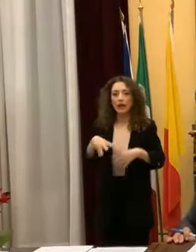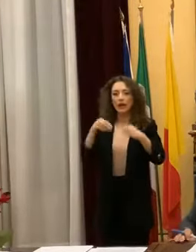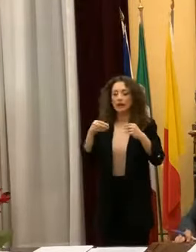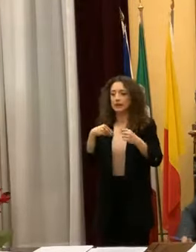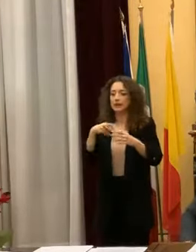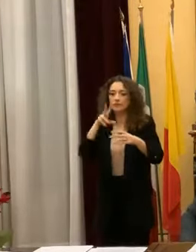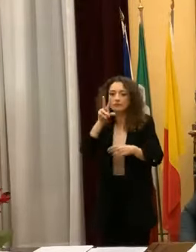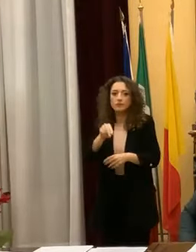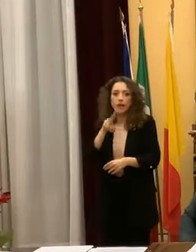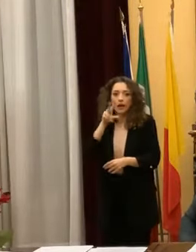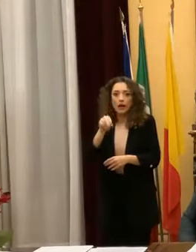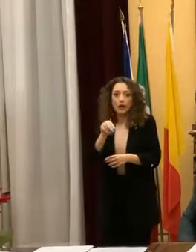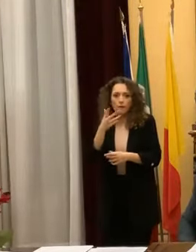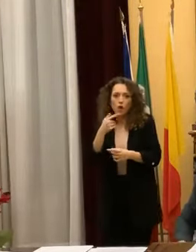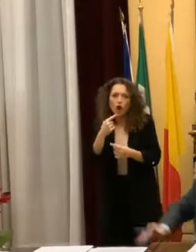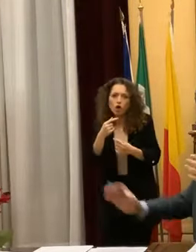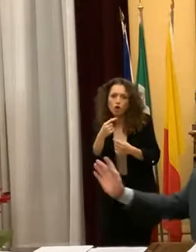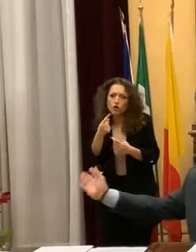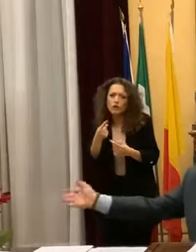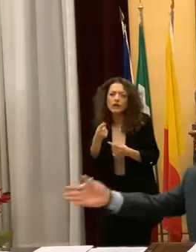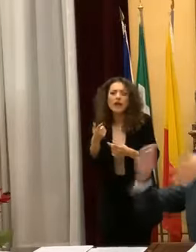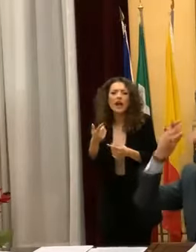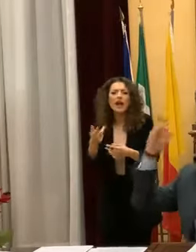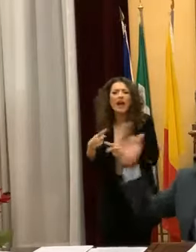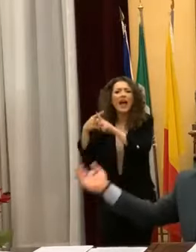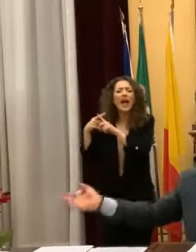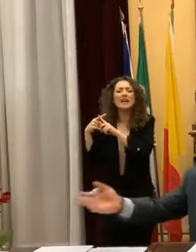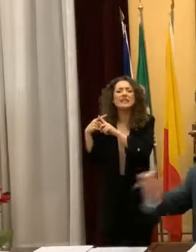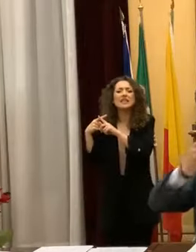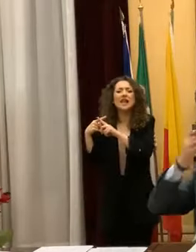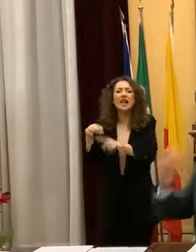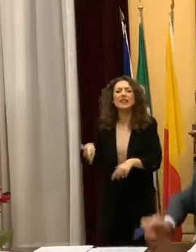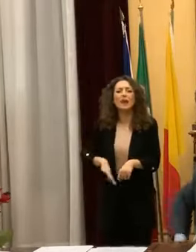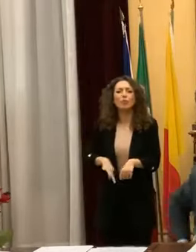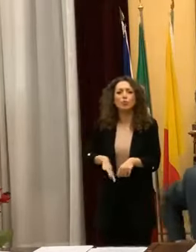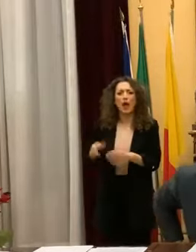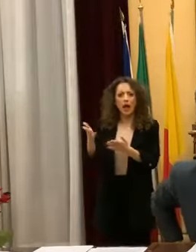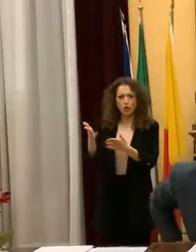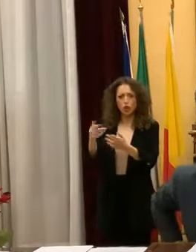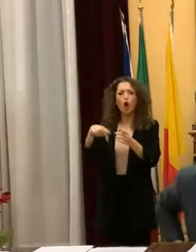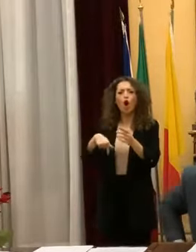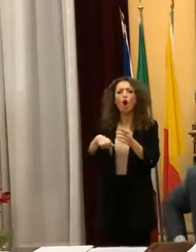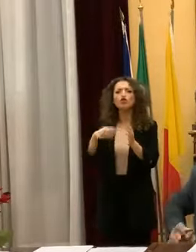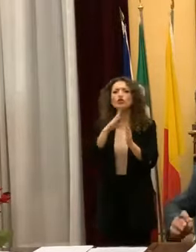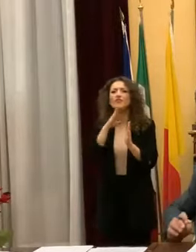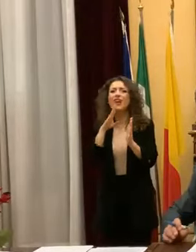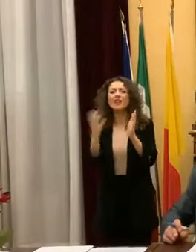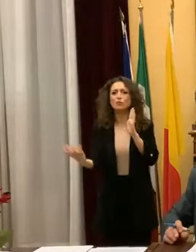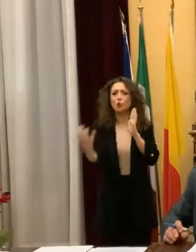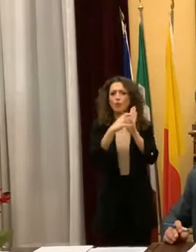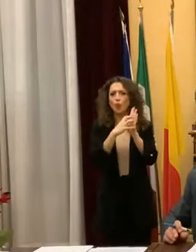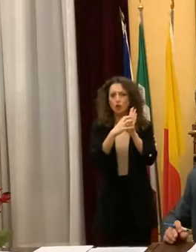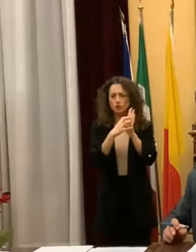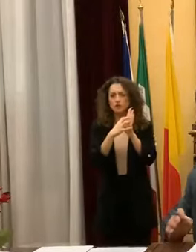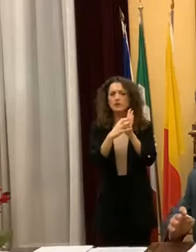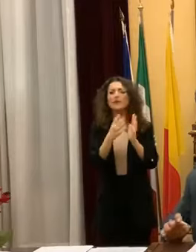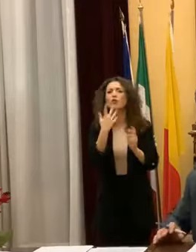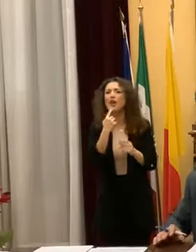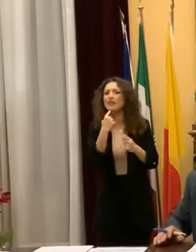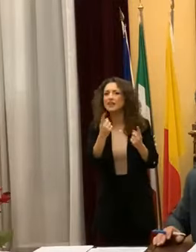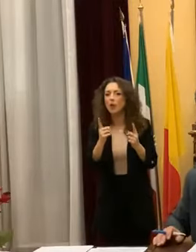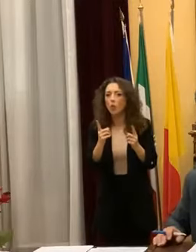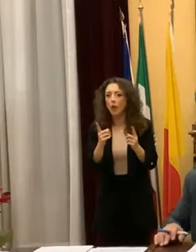ex deputato trombato che oggi ha fatto un post dove cercava di smentire che cosa? Che dietro questa